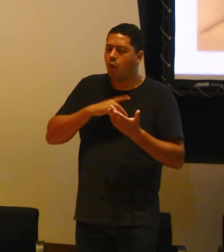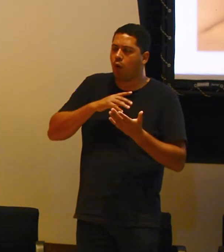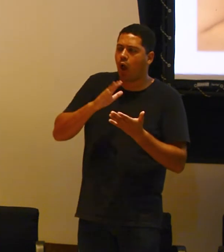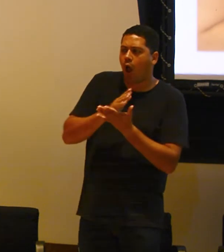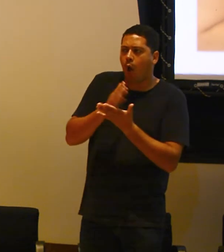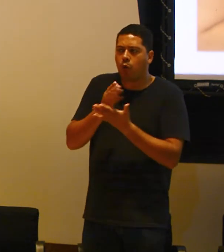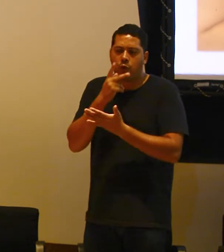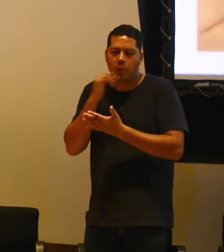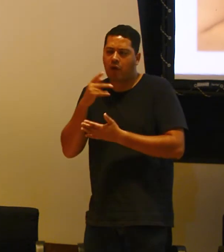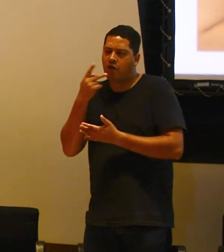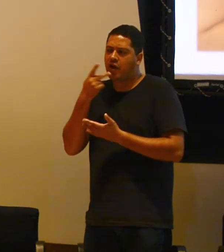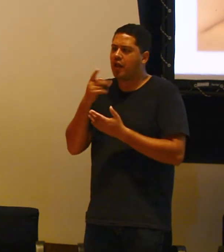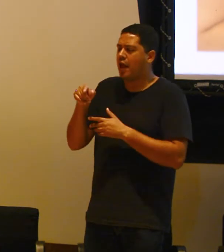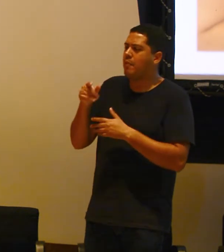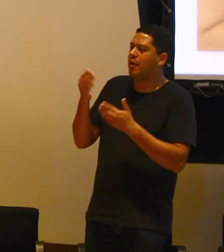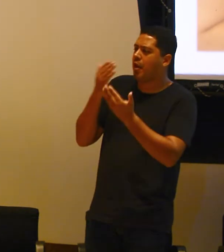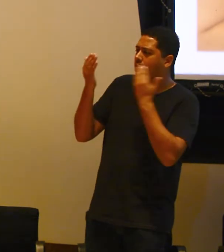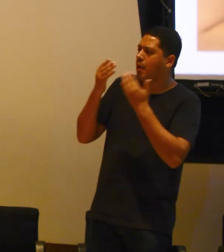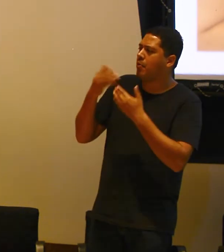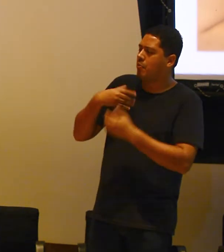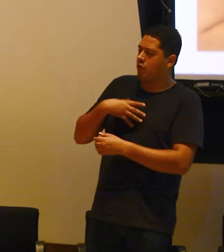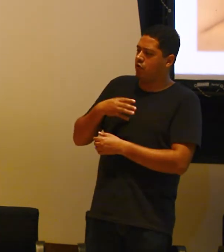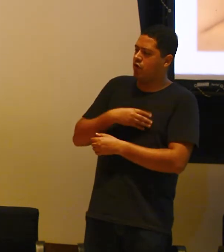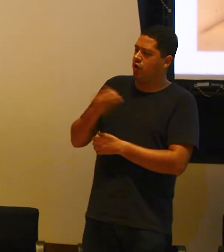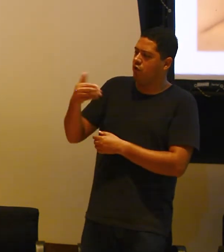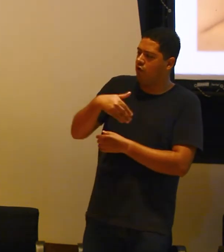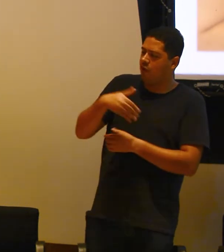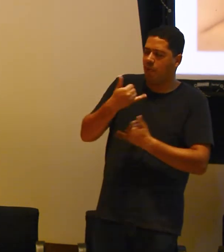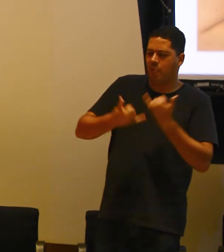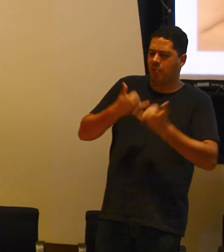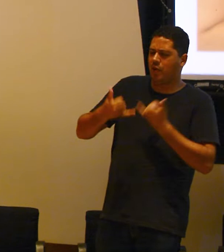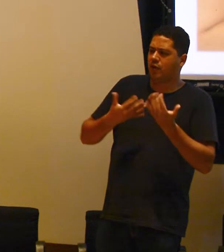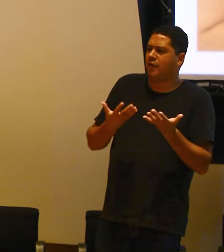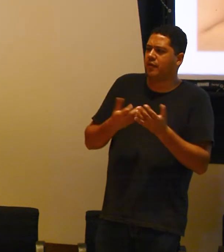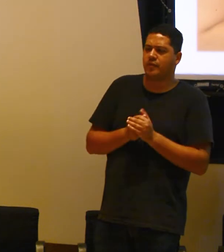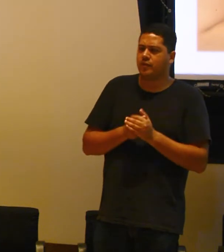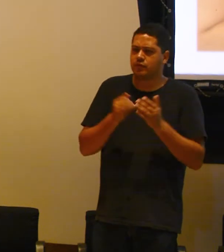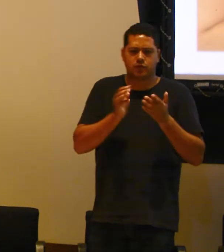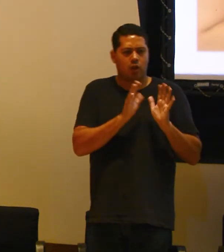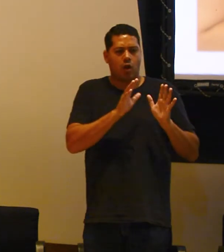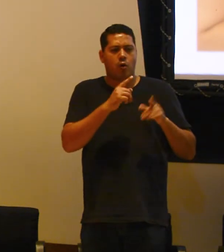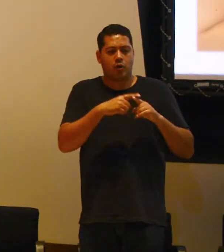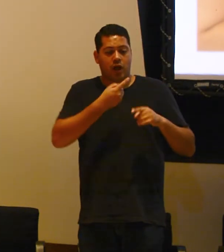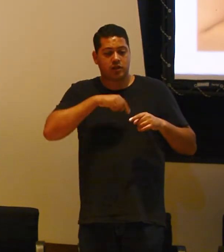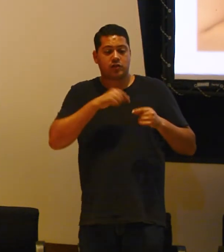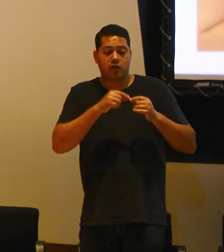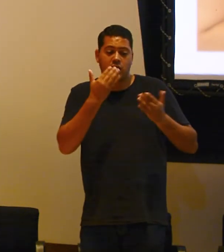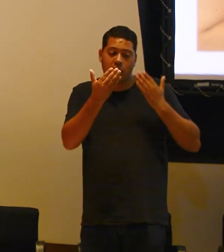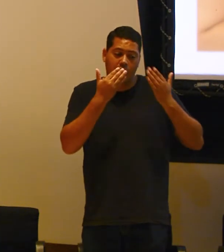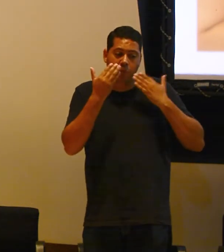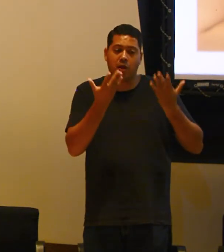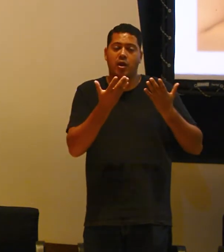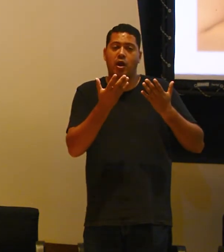nossa, mas a terapia sempre ele vem para brincar. É o momento que porque a gente faz a terapia com a criança de forma